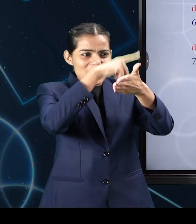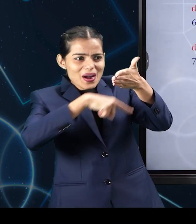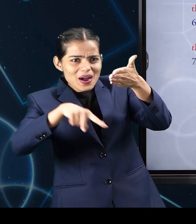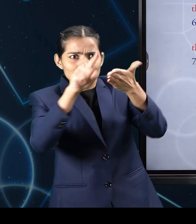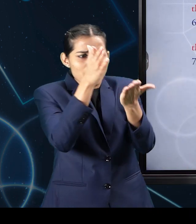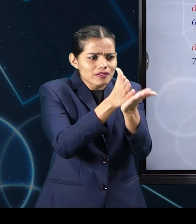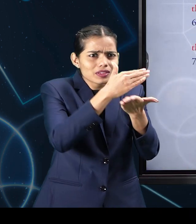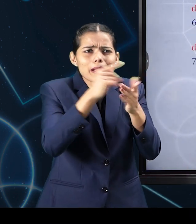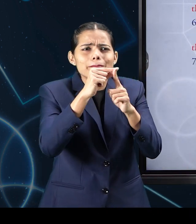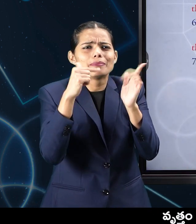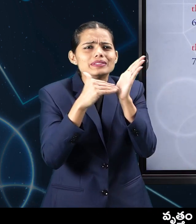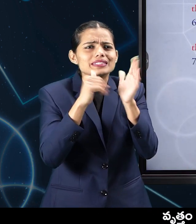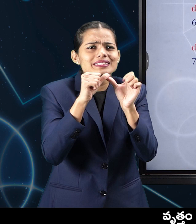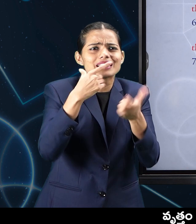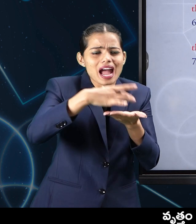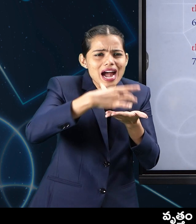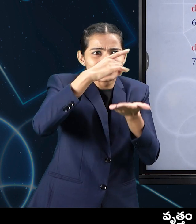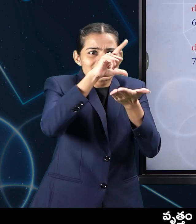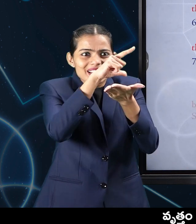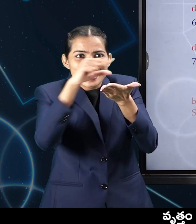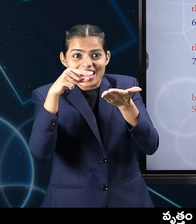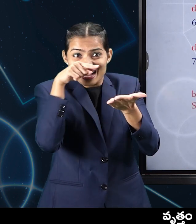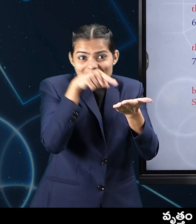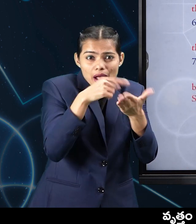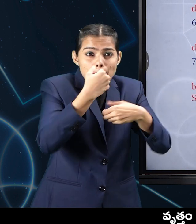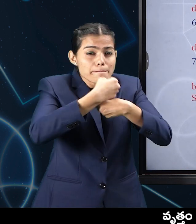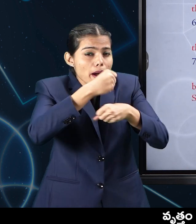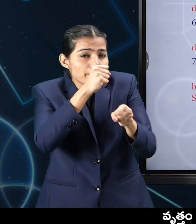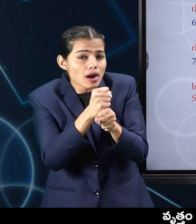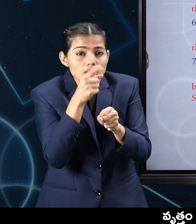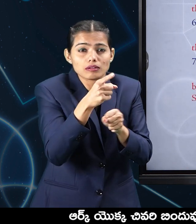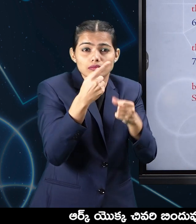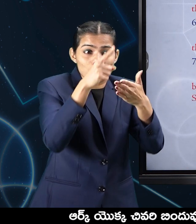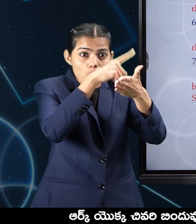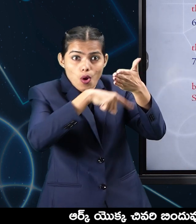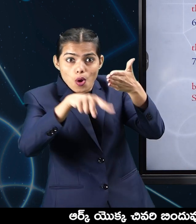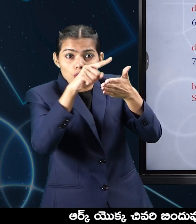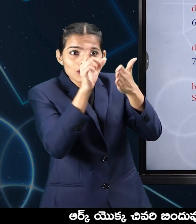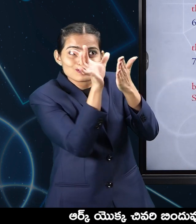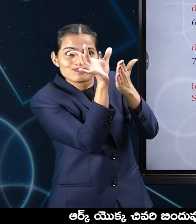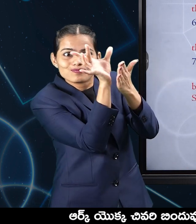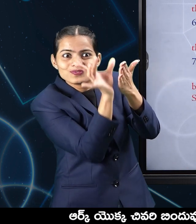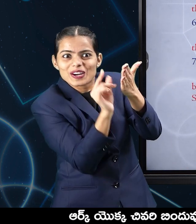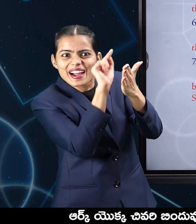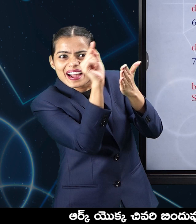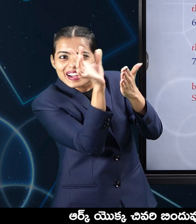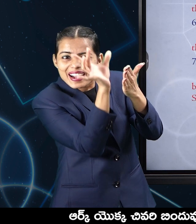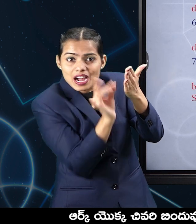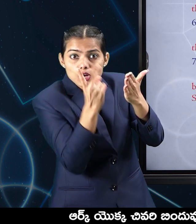7. సెక్టార్. వృత్తం యొక్క ఒక ఆర్క్ మరియు 2 రేడియాలు ఆర్క్ యొక్క చివరి బిందువులకు మధ్యలో చేరడం